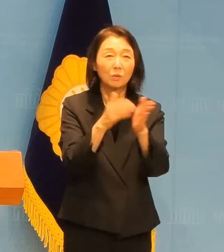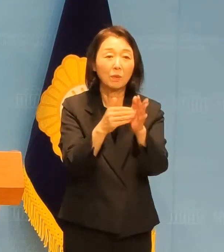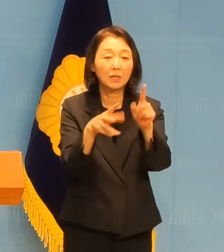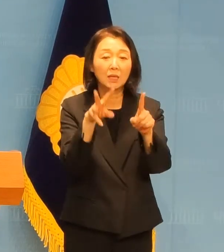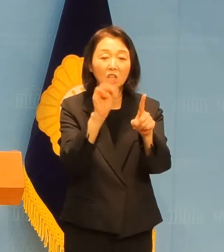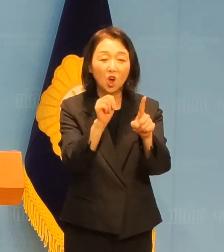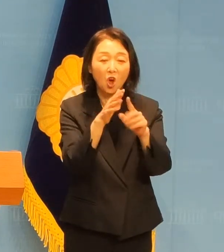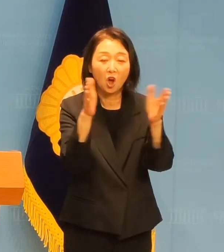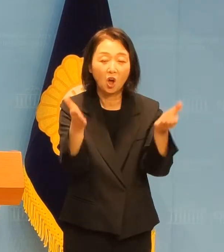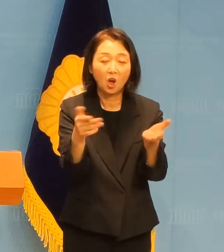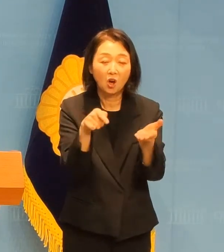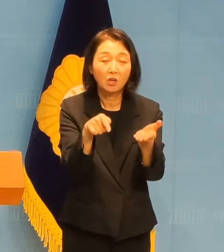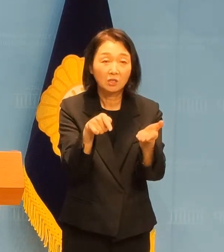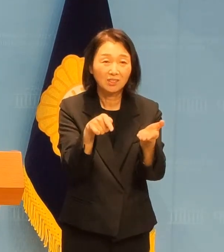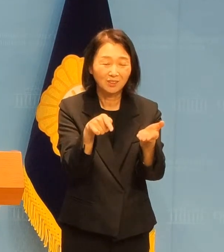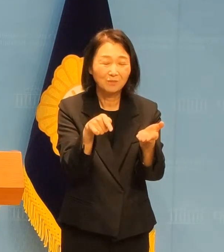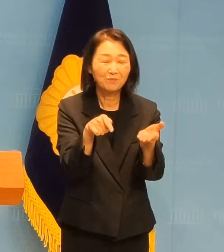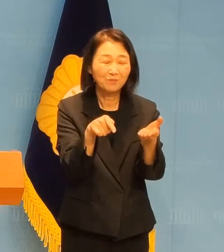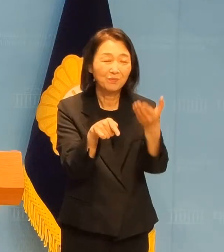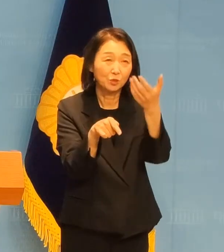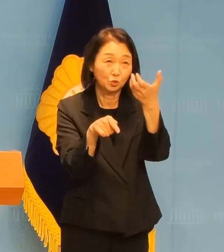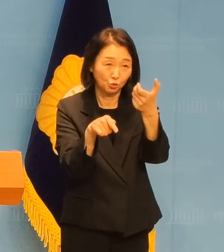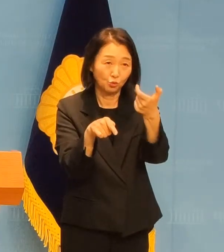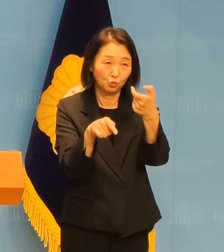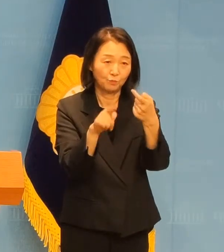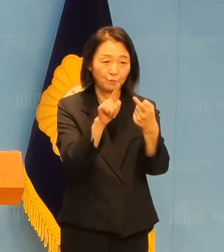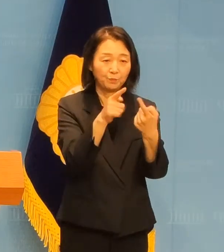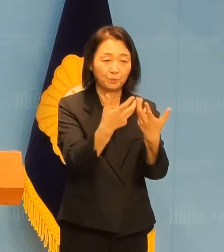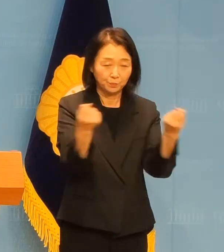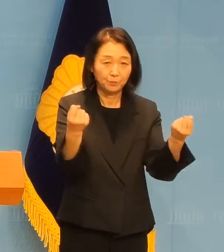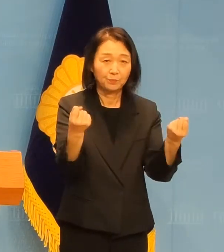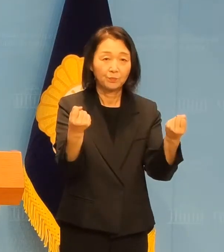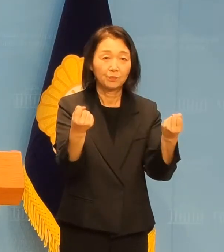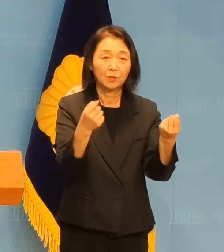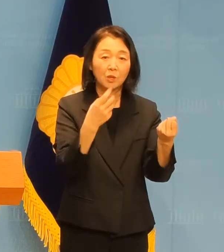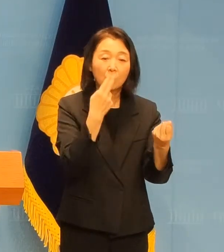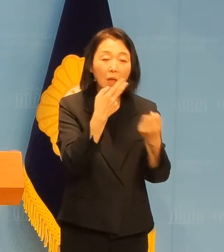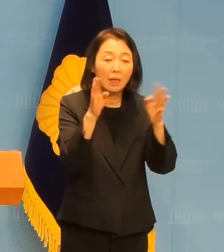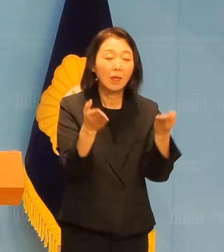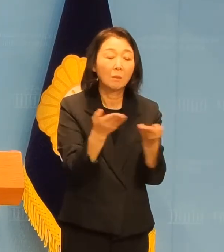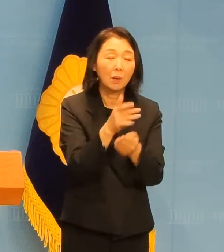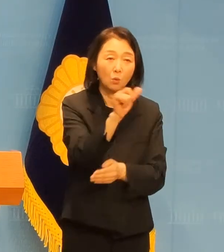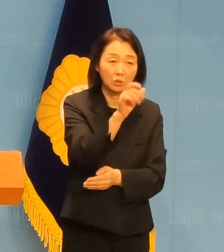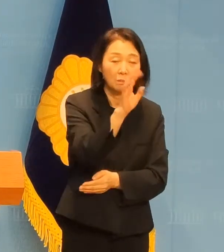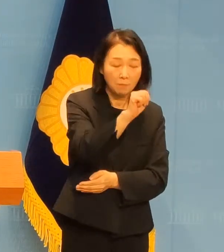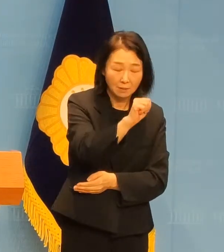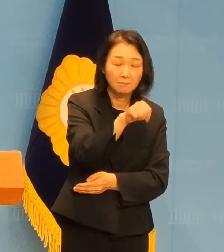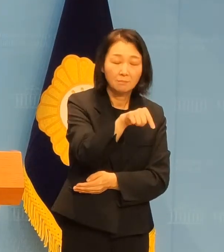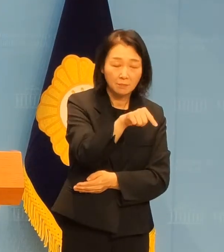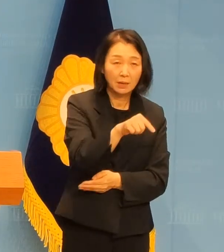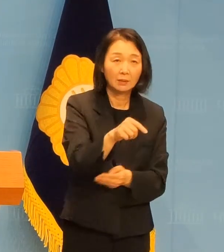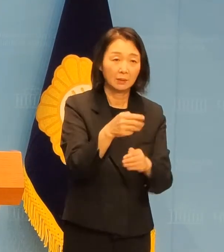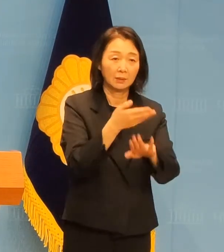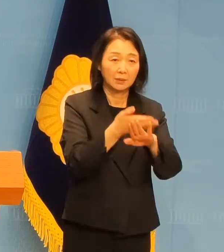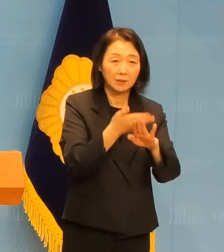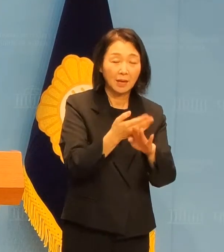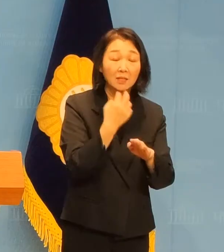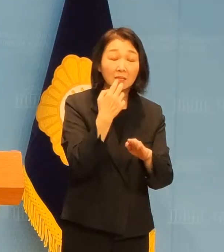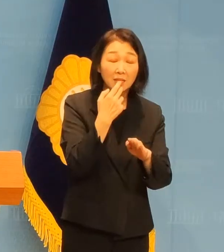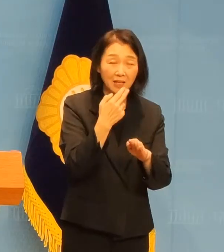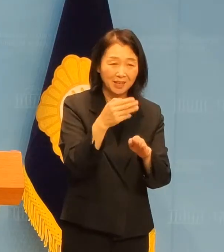돈 뭉치는 2덩어리였습니다. 관봉권 형태의 5천만 원씩은 각각 다른 색의